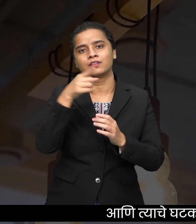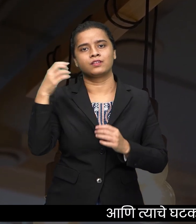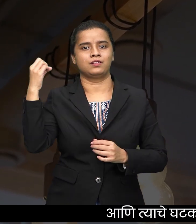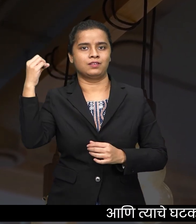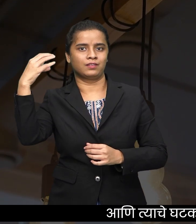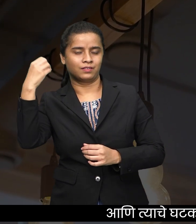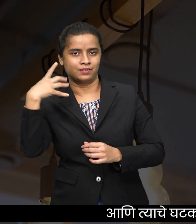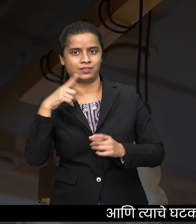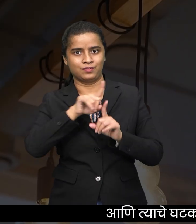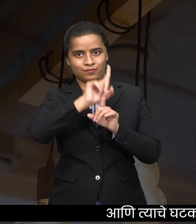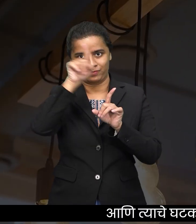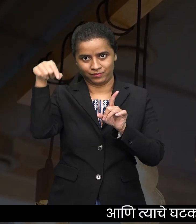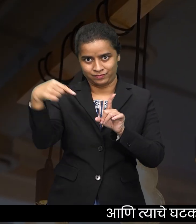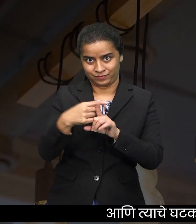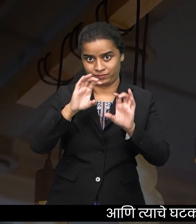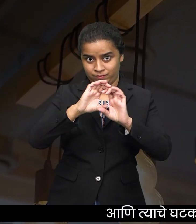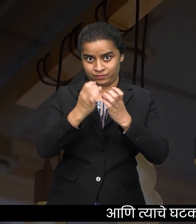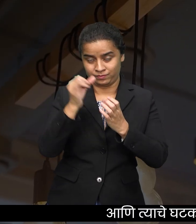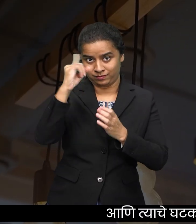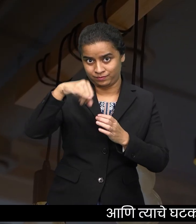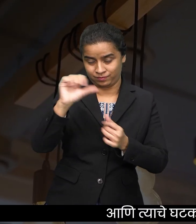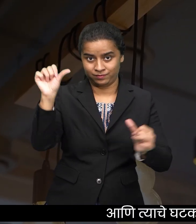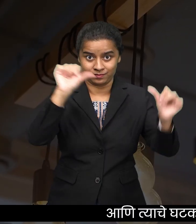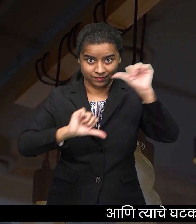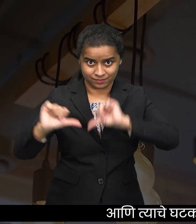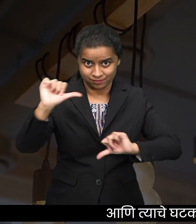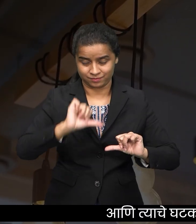त्याचे घटक जाणून घेऊन उत्तर शोधूया.